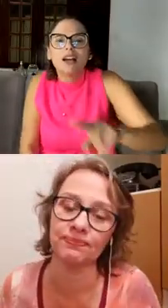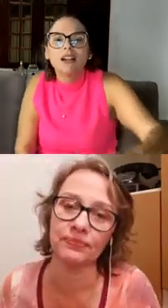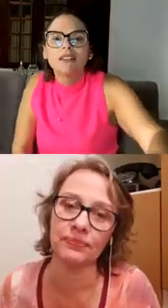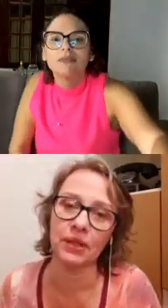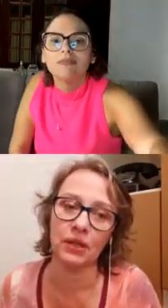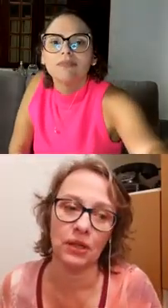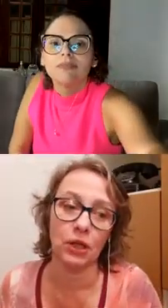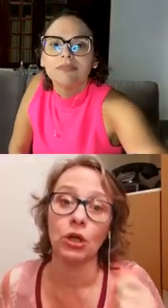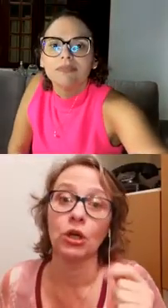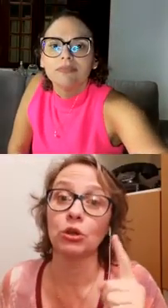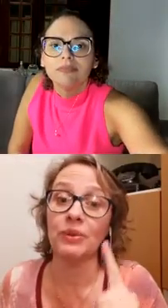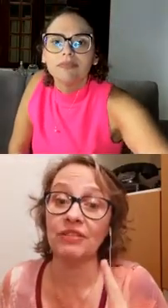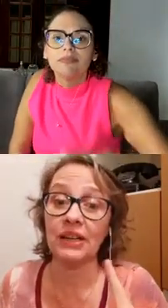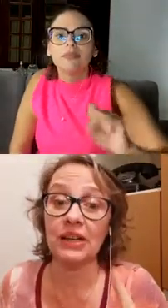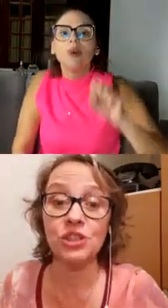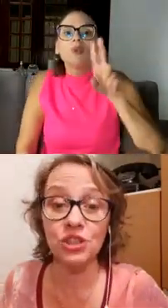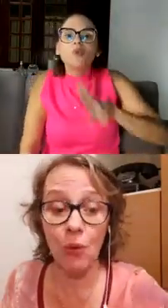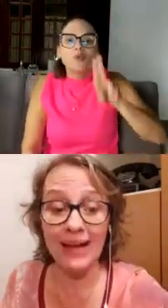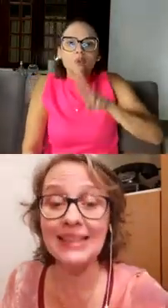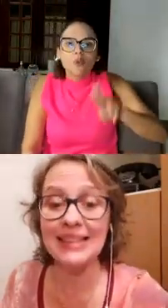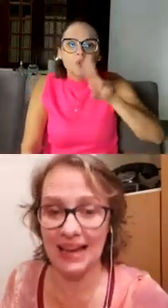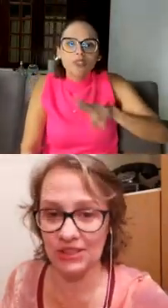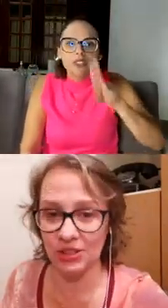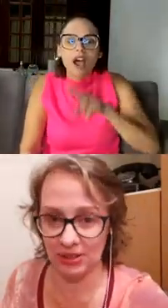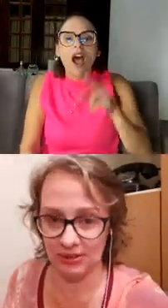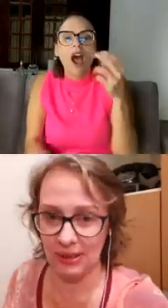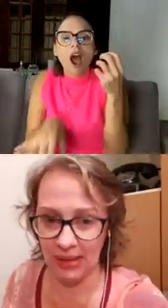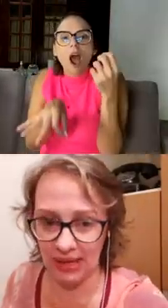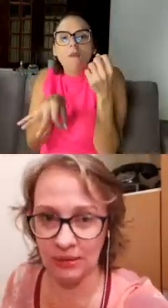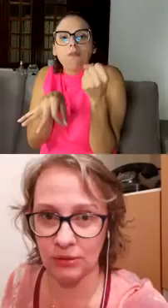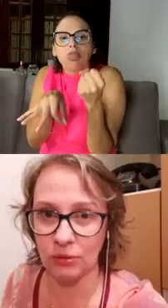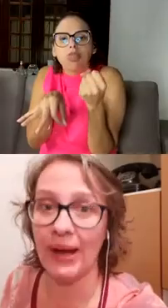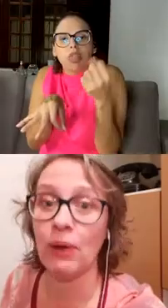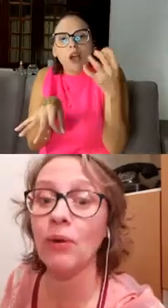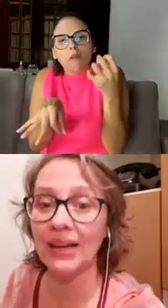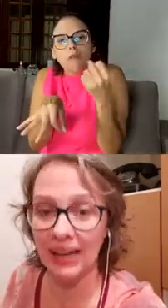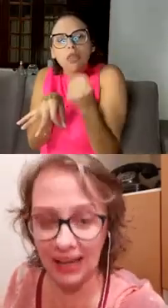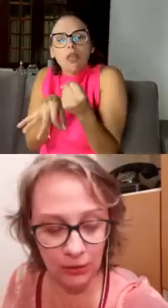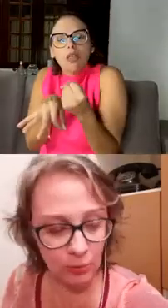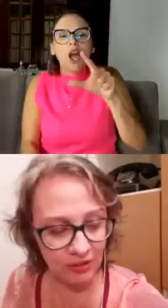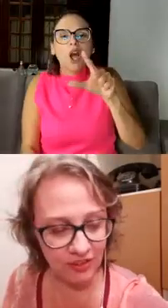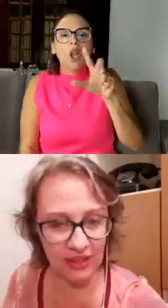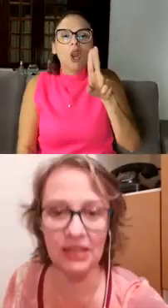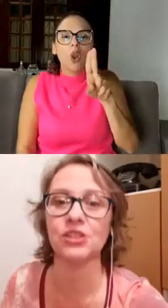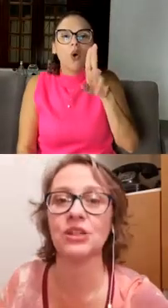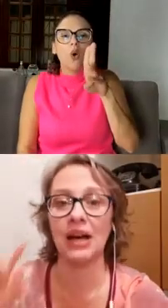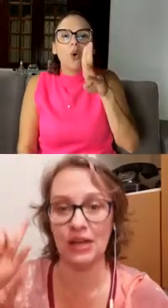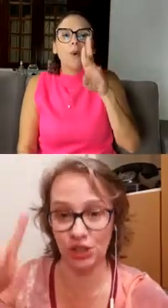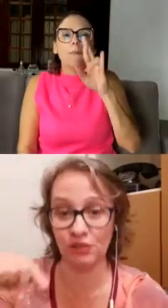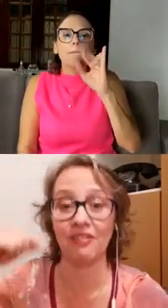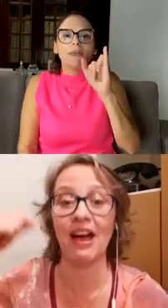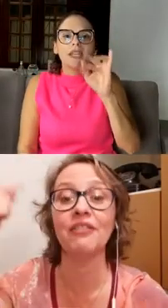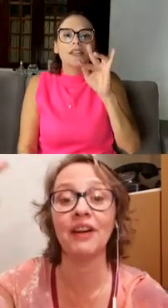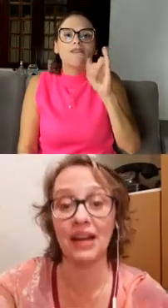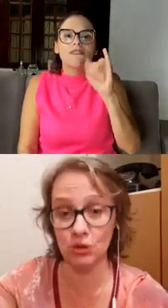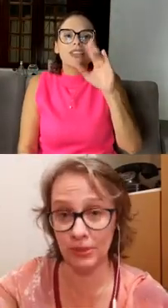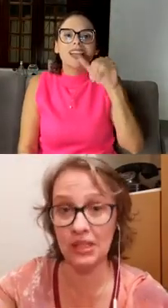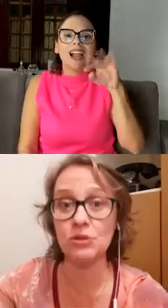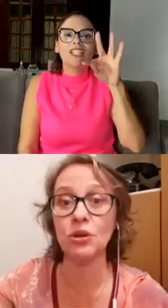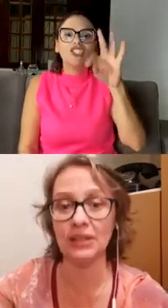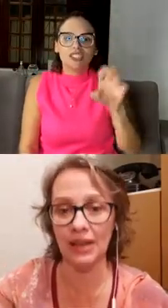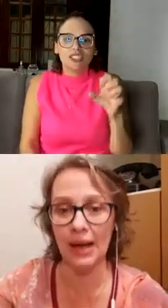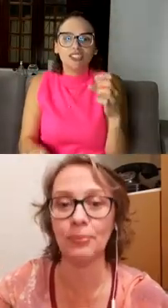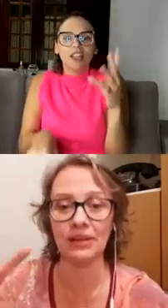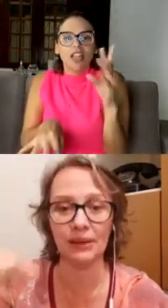lubrificante. Lubrificante de qualidade, tá bem? Não é qualquer lubrificante. A gente vai falar sobre